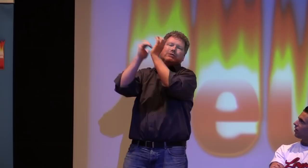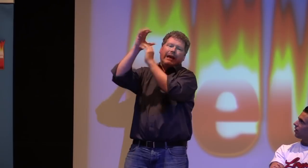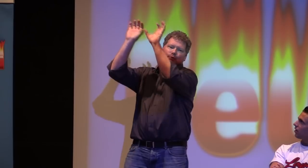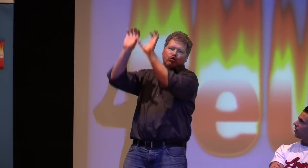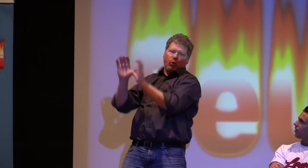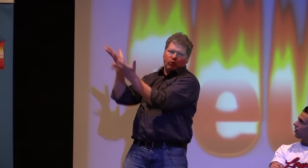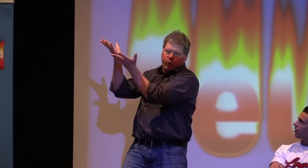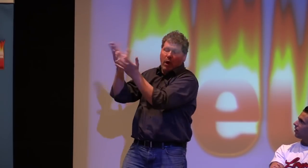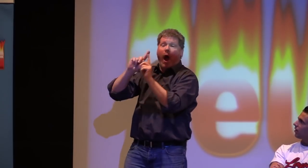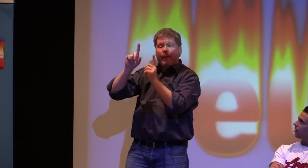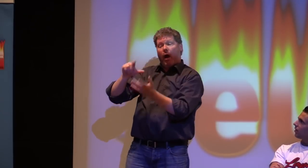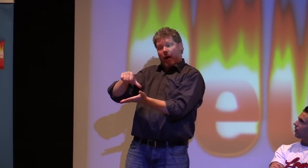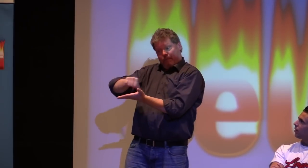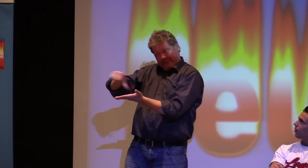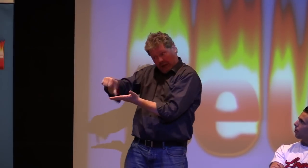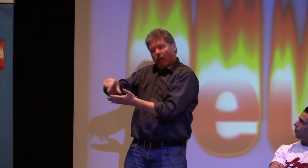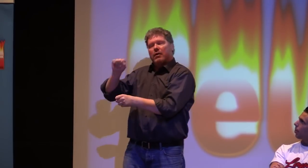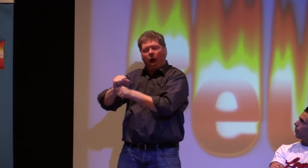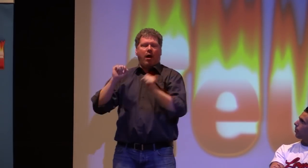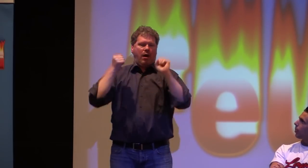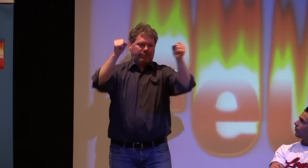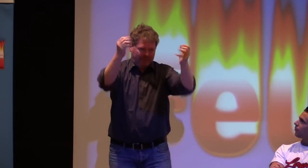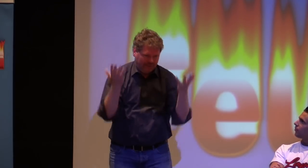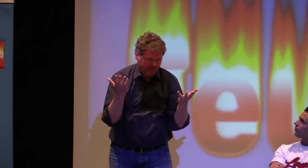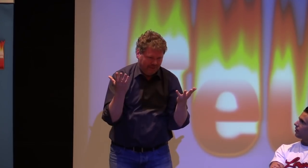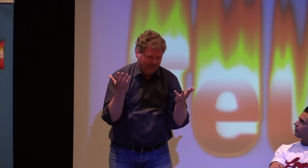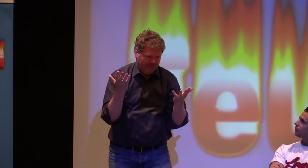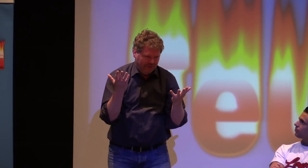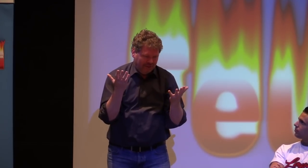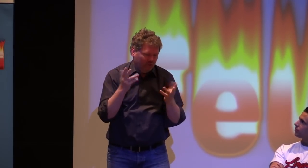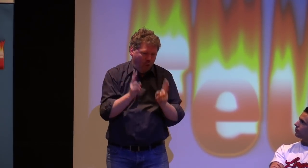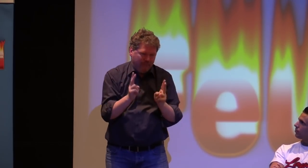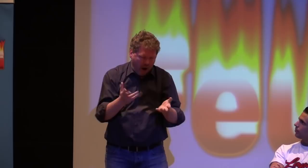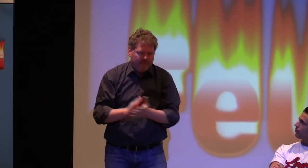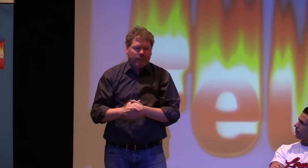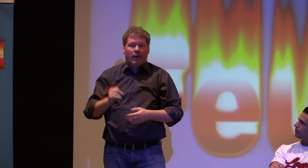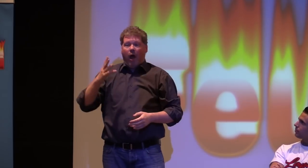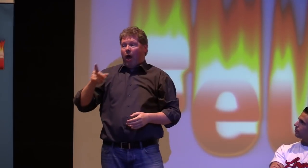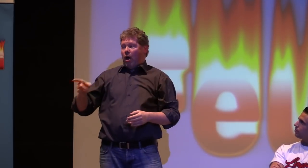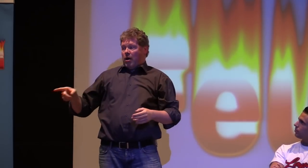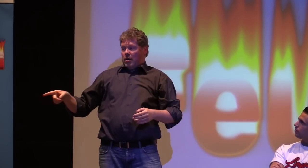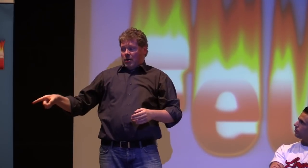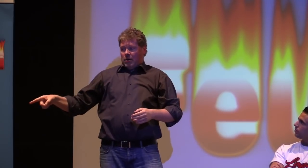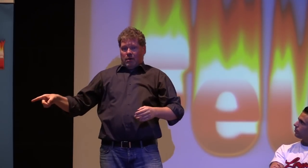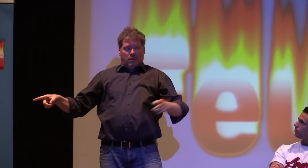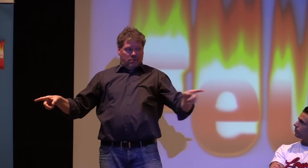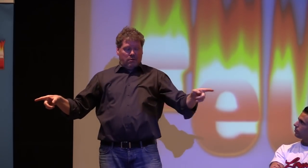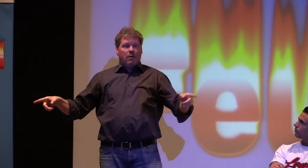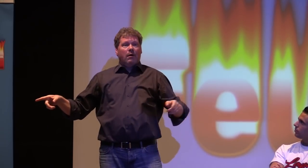auch die Motivation da ist. Also durch die Bezahlung, durch die finanziellen Anreize ist die Motivation einfach